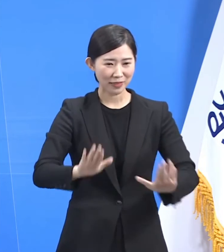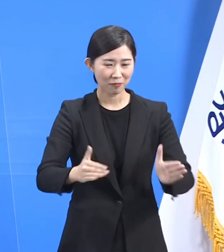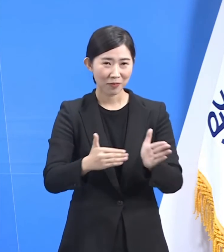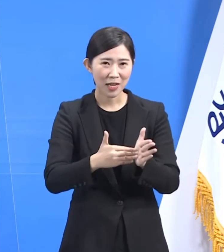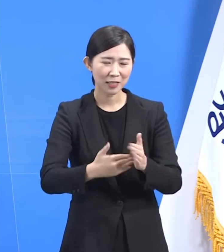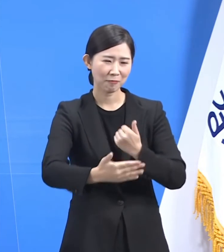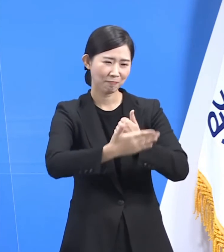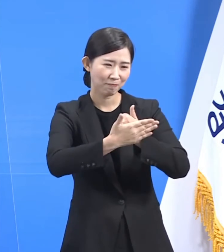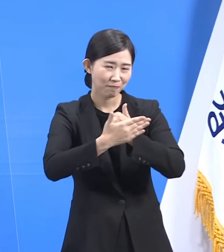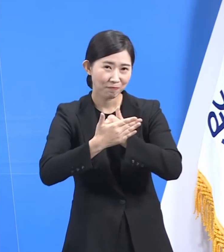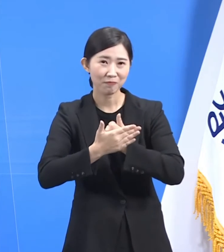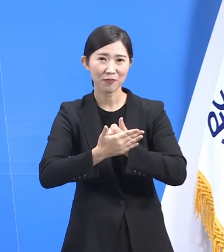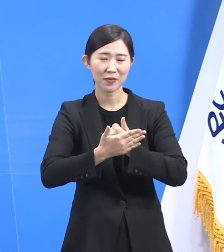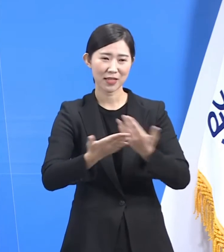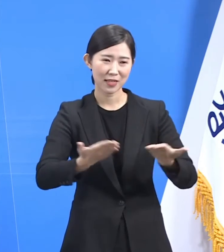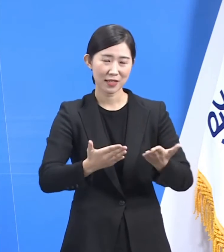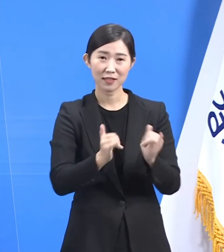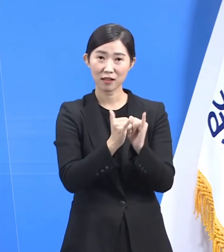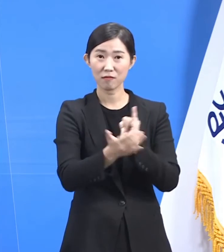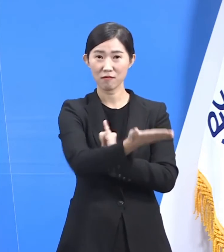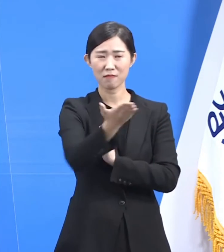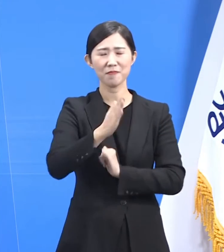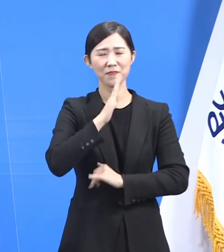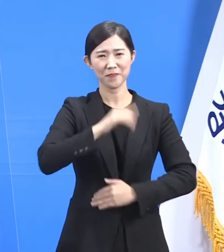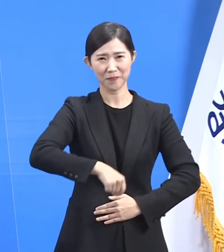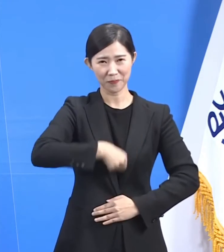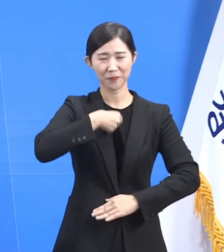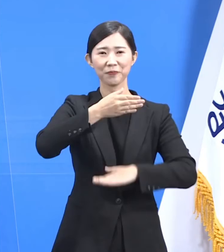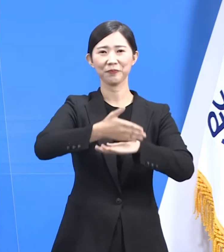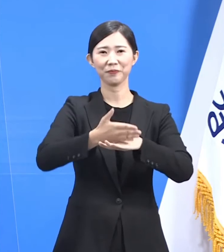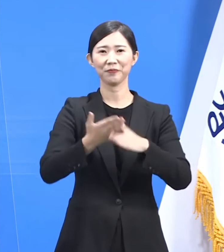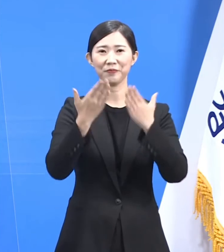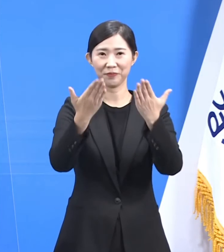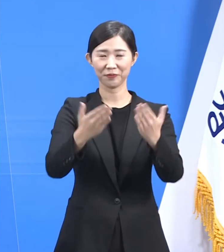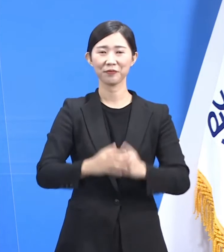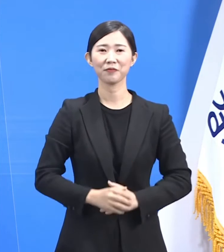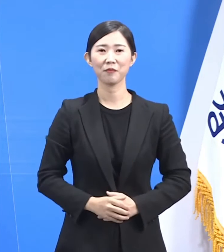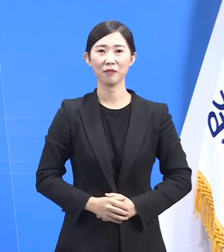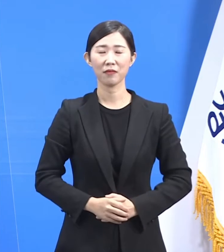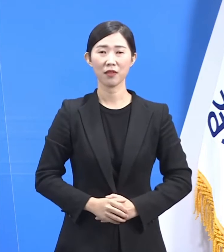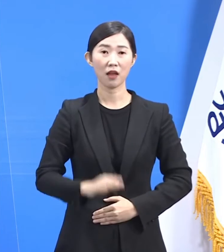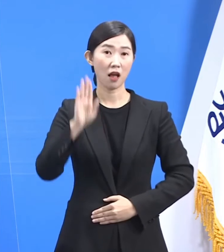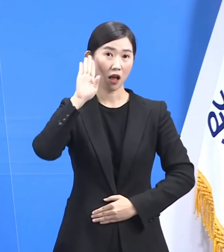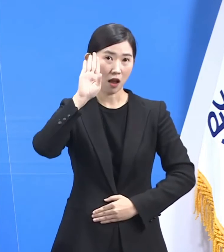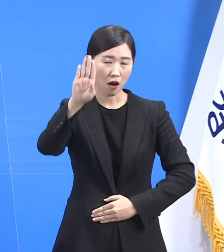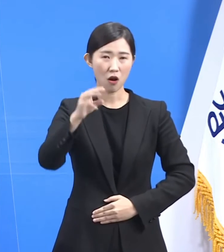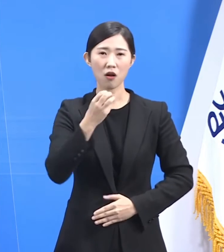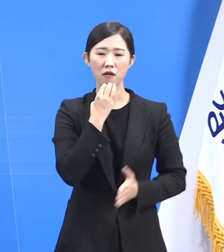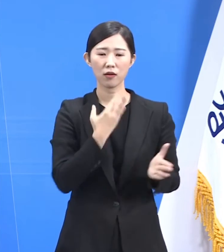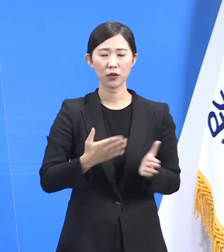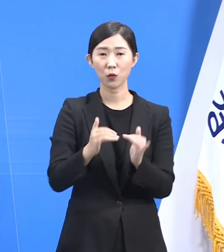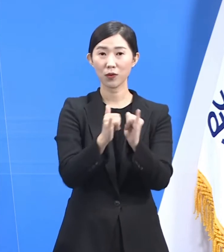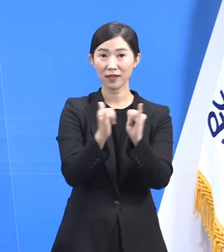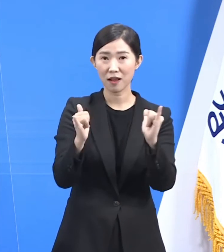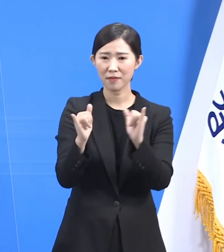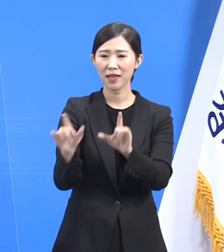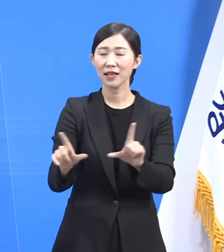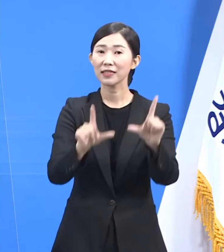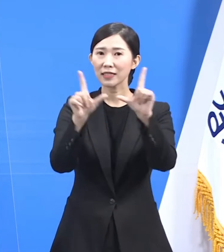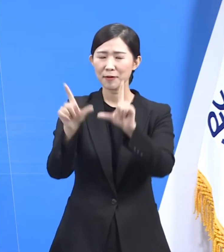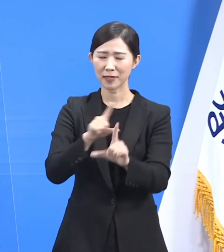여러분께 진심으로 감사의 말씀을 올립니다. 앞으로도 우리 도민들의 삶을 최우선으로